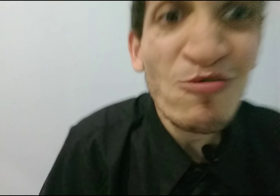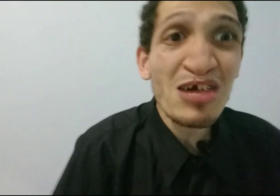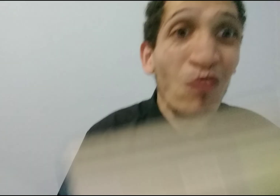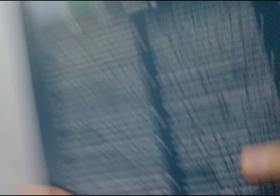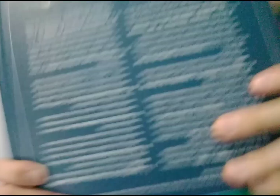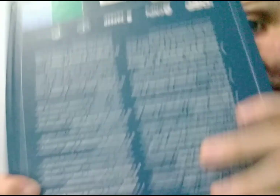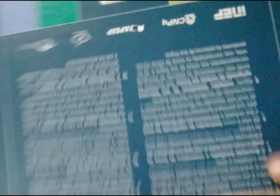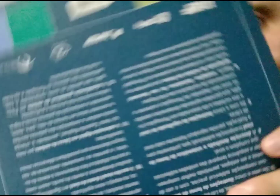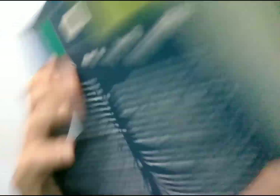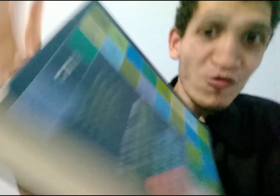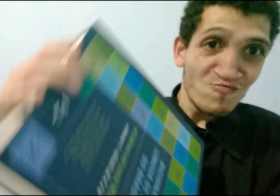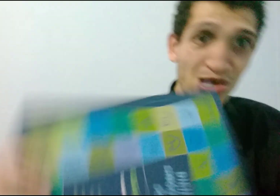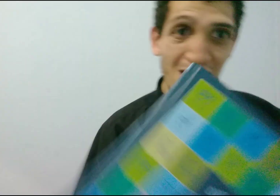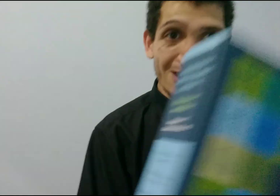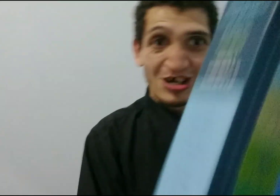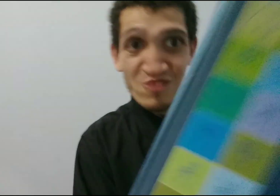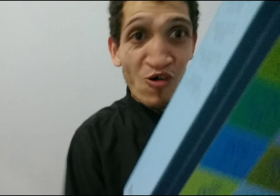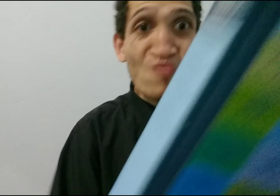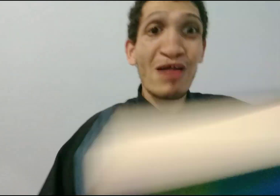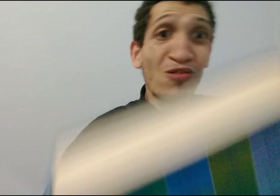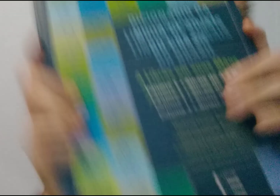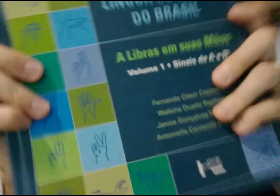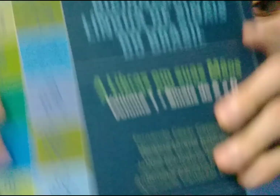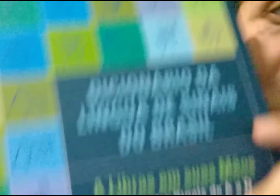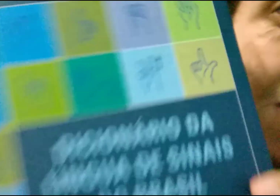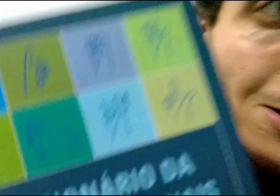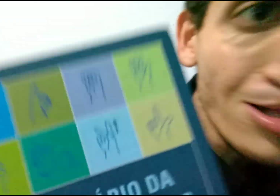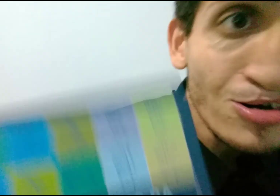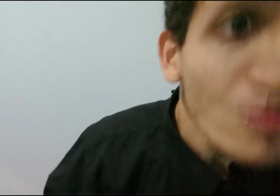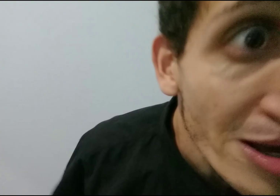eu vou pegar o Paco Vila e vou olhar na tua cabeça, ok?